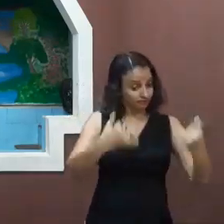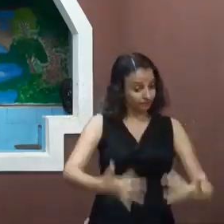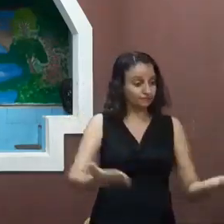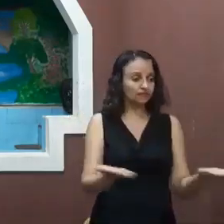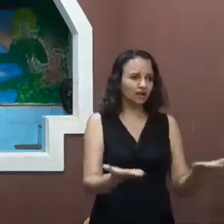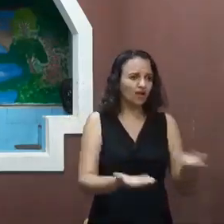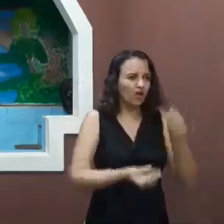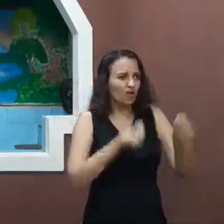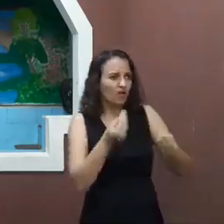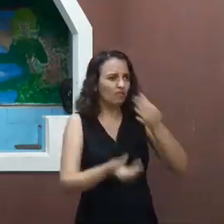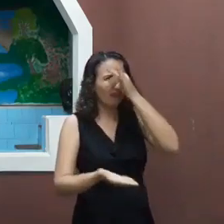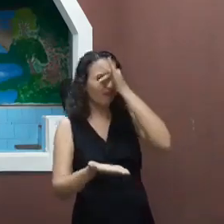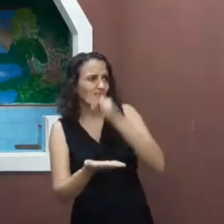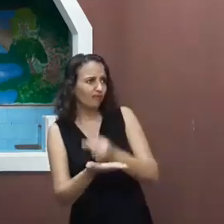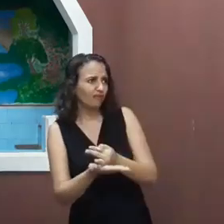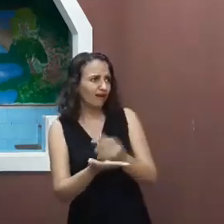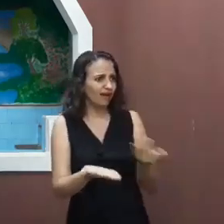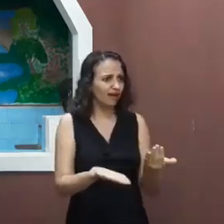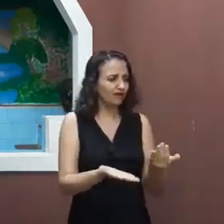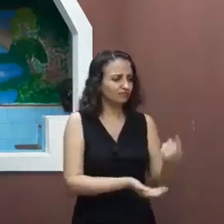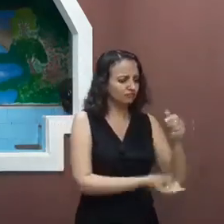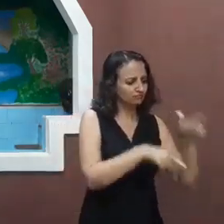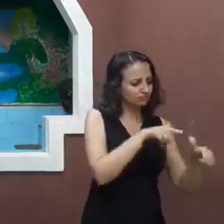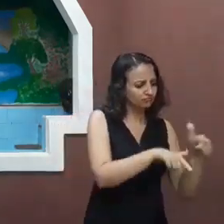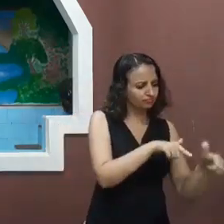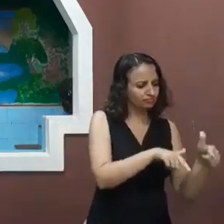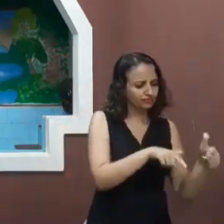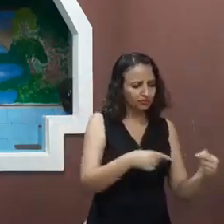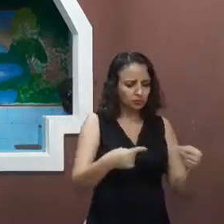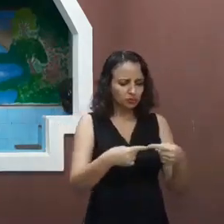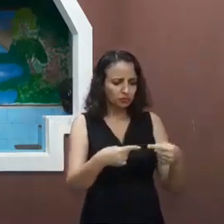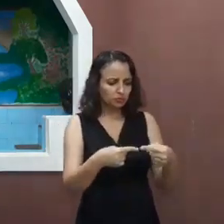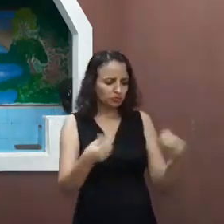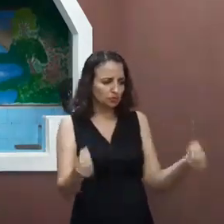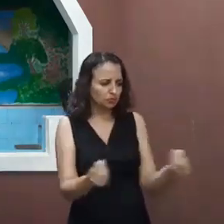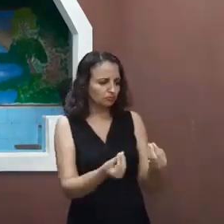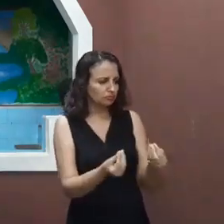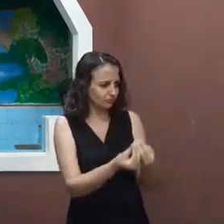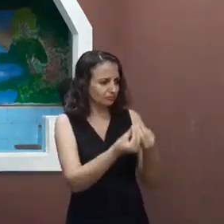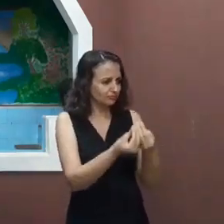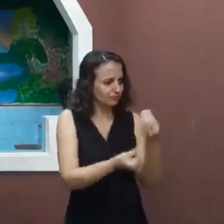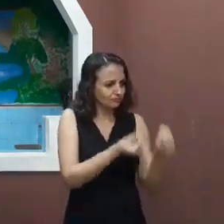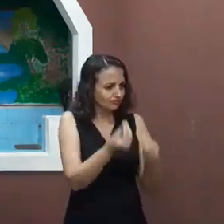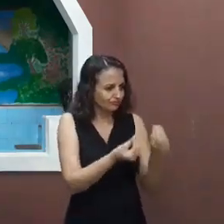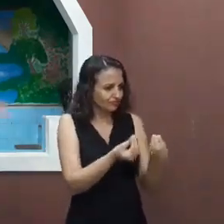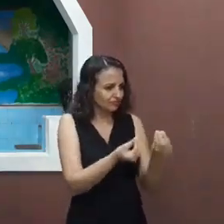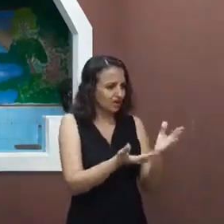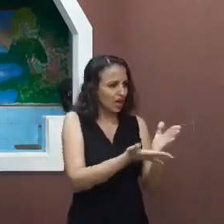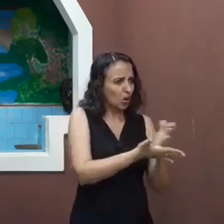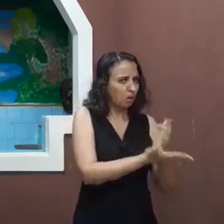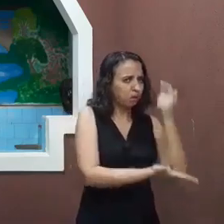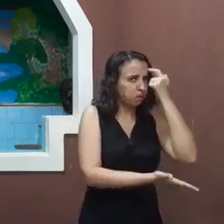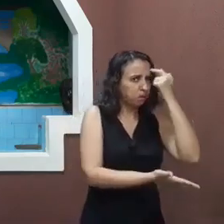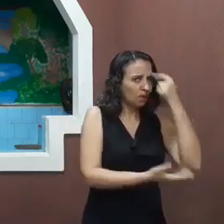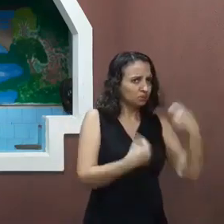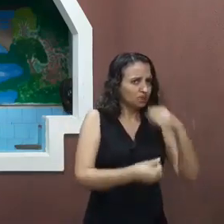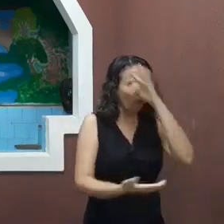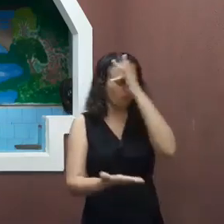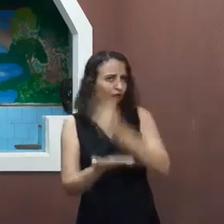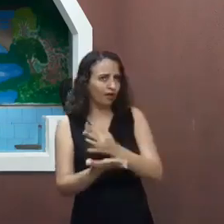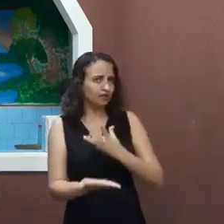querem entender que, bom, precisa de obras quem é salvo, e outros entendem que pelas obras é